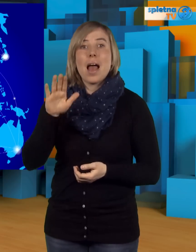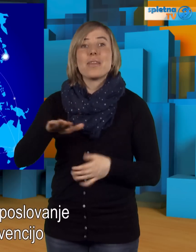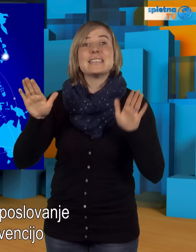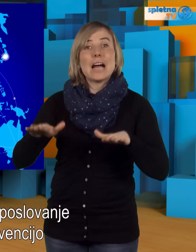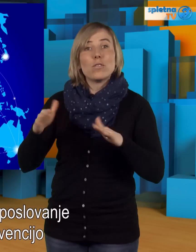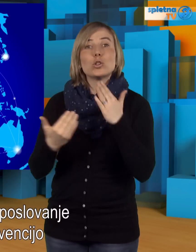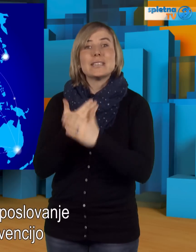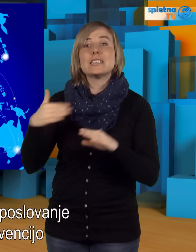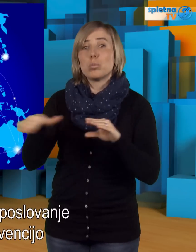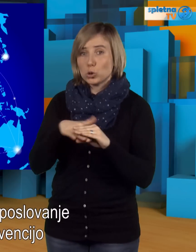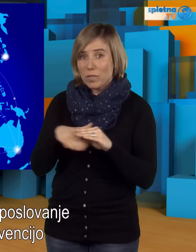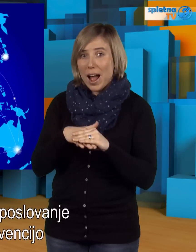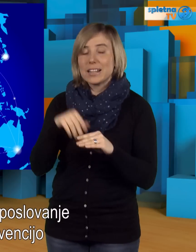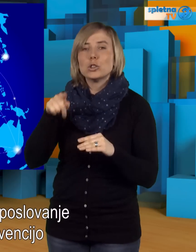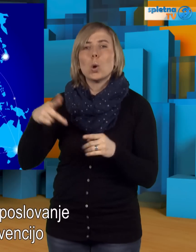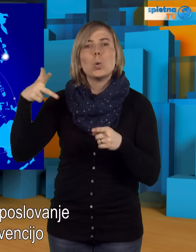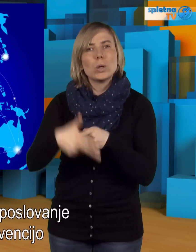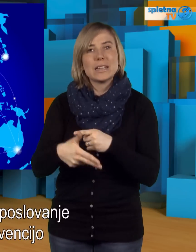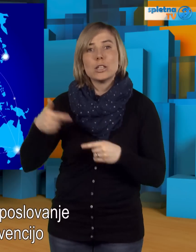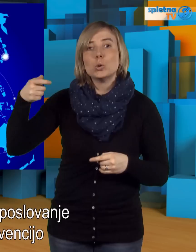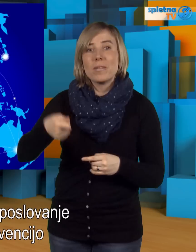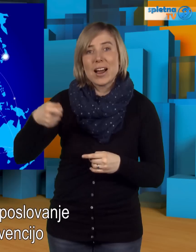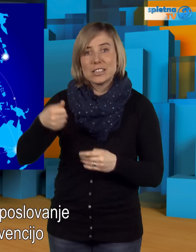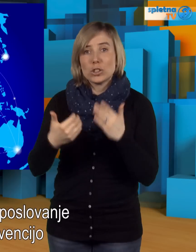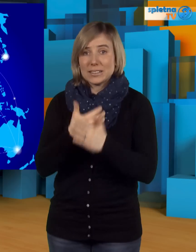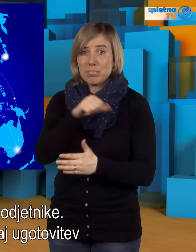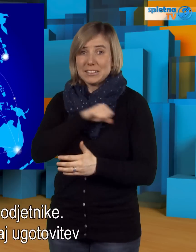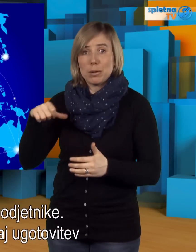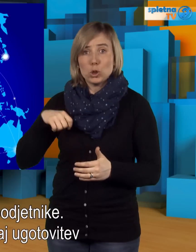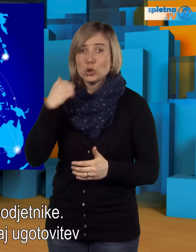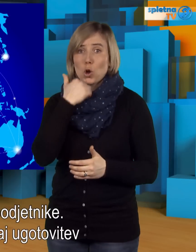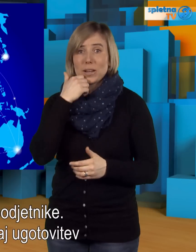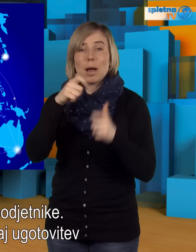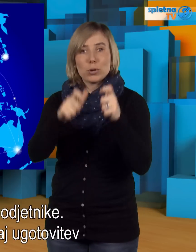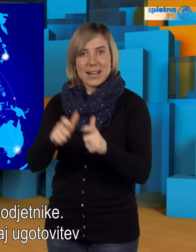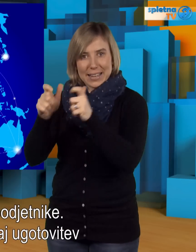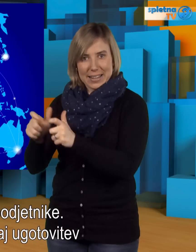Na Zavodu za zaposlovanje so ukinili subvencije za samostojne podjetnike.